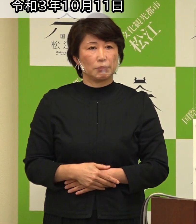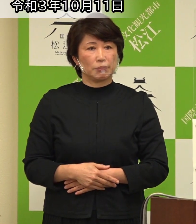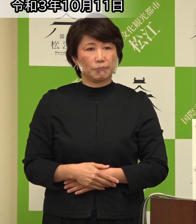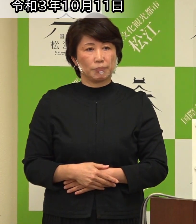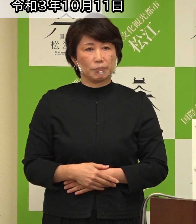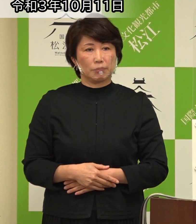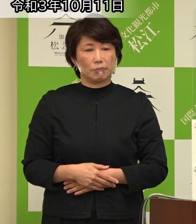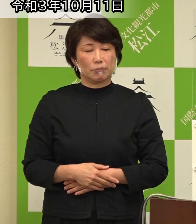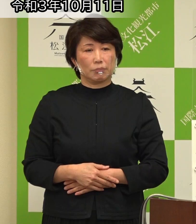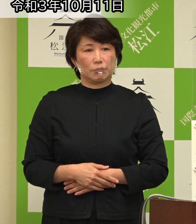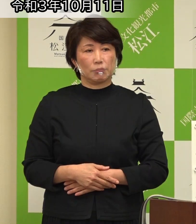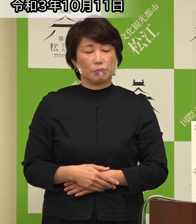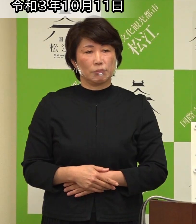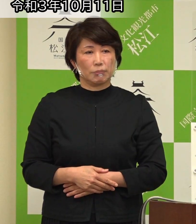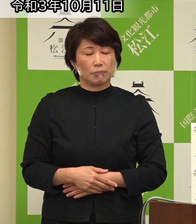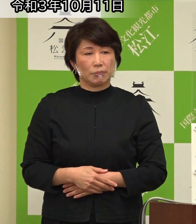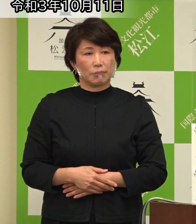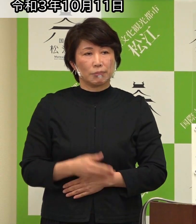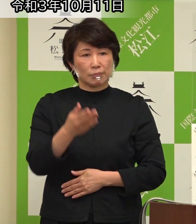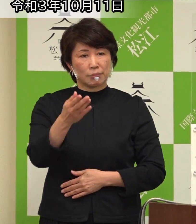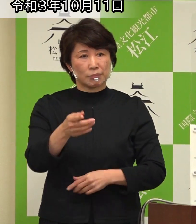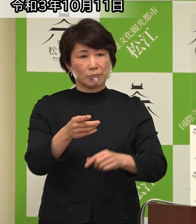じゃあ、どうぞ、参議長審判。